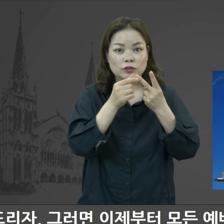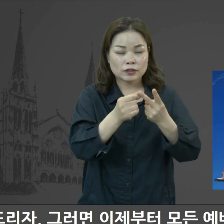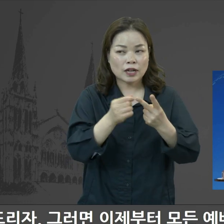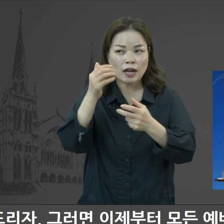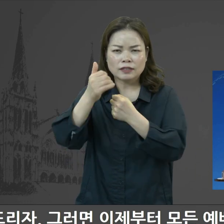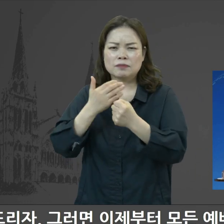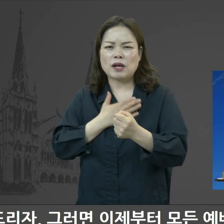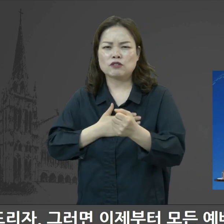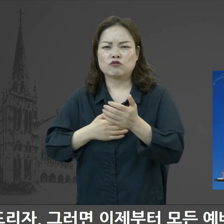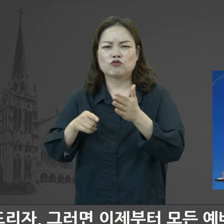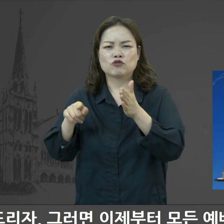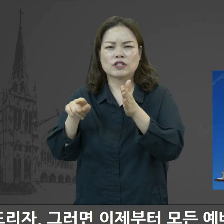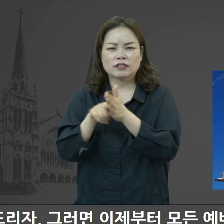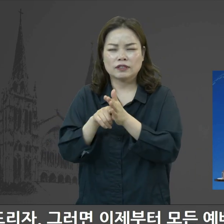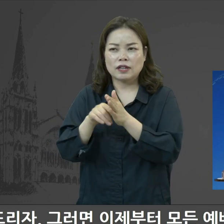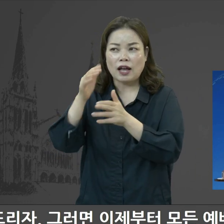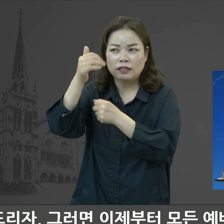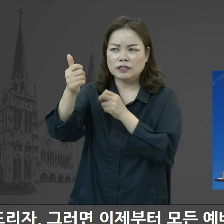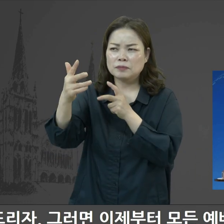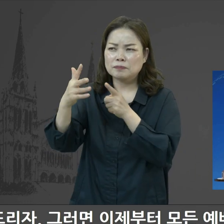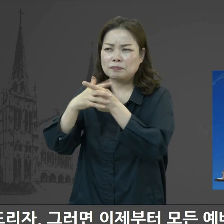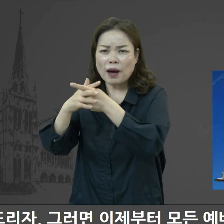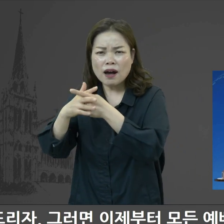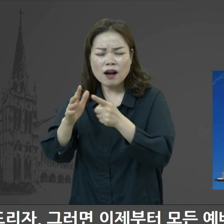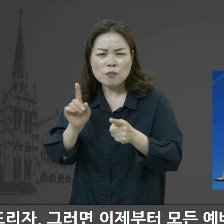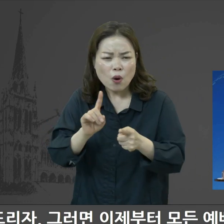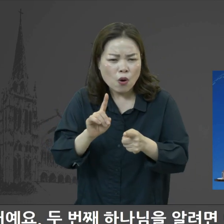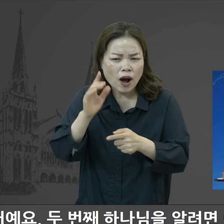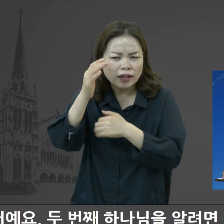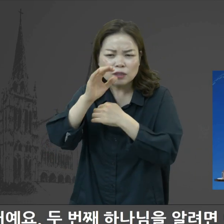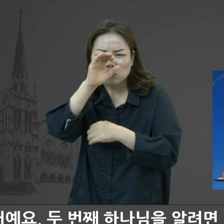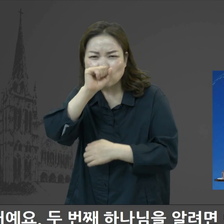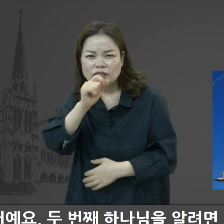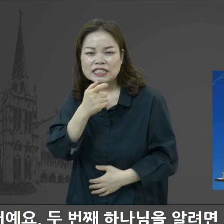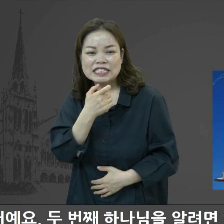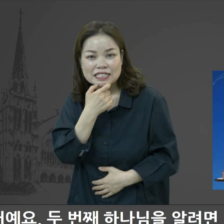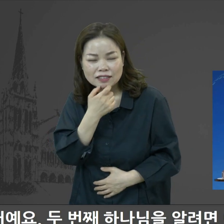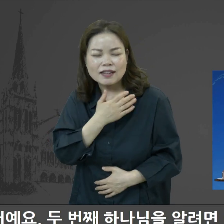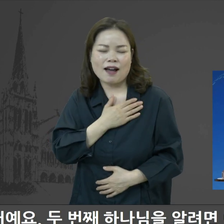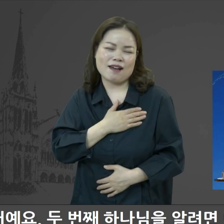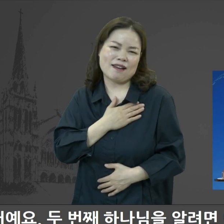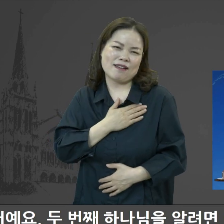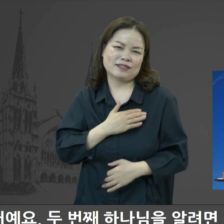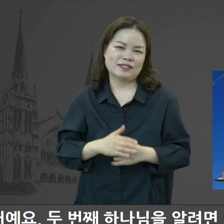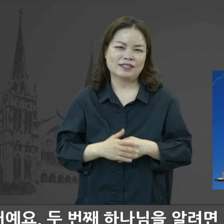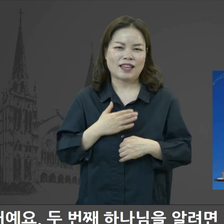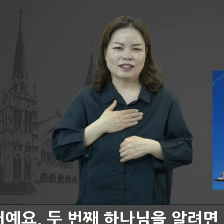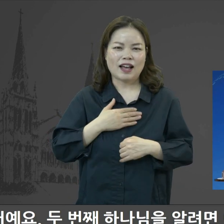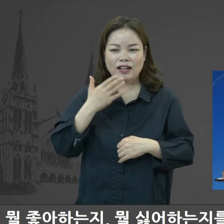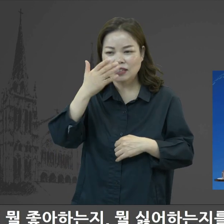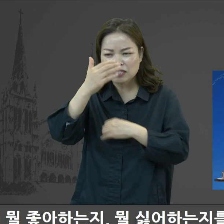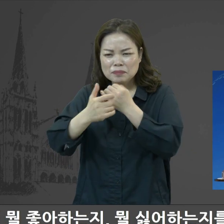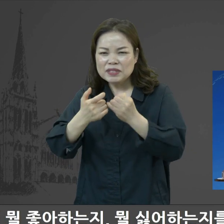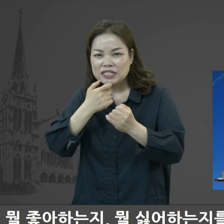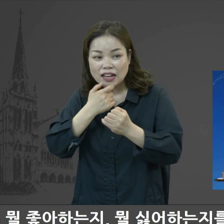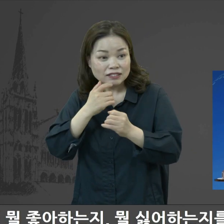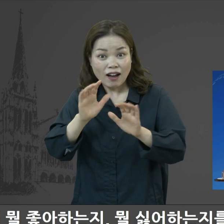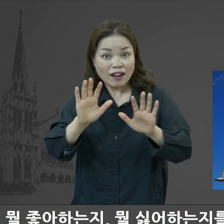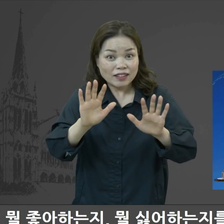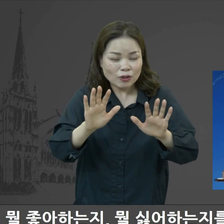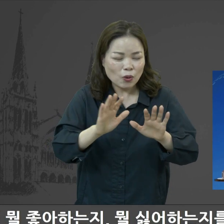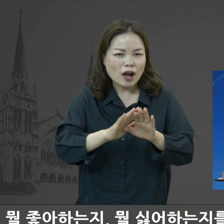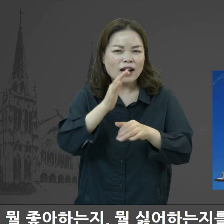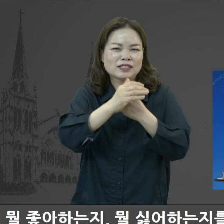하나님을 알려면 어떻게 해서야 알아야지? 하나님이 뭘 좋아하는지 뭘 싫어하는지를 알아야 내가 하나님 싫어하는 거는 안 하고